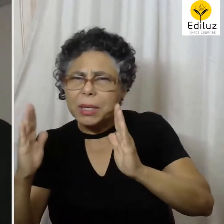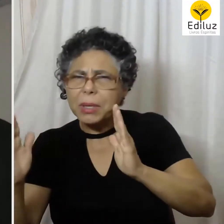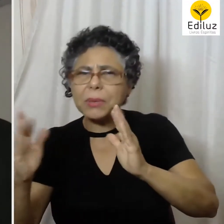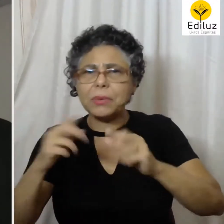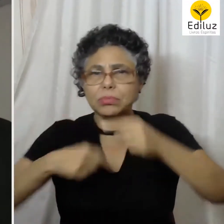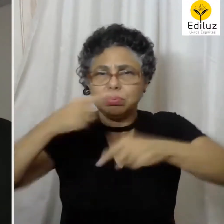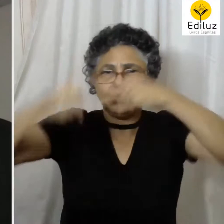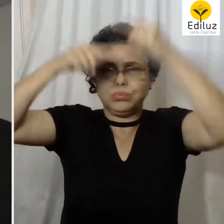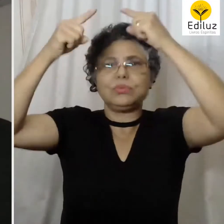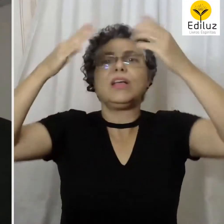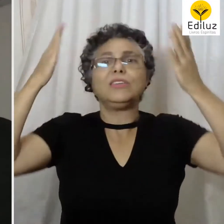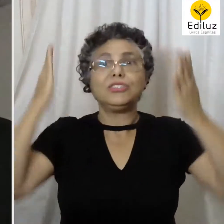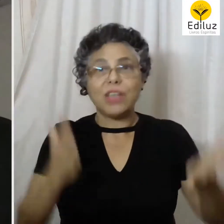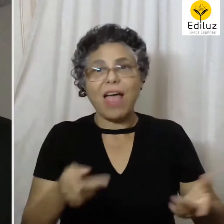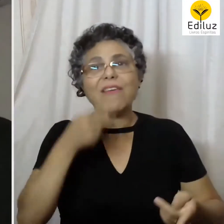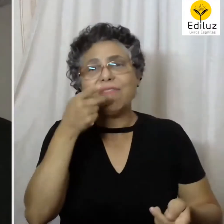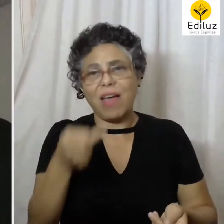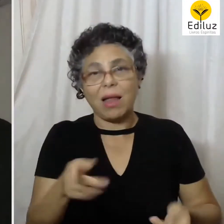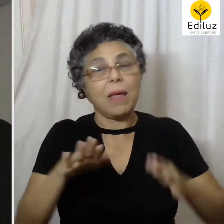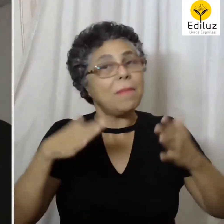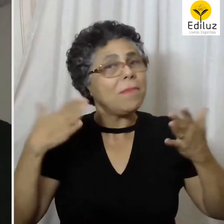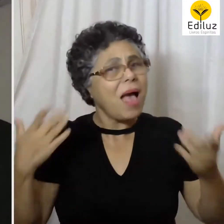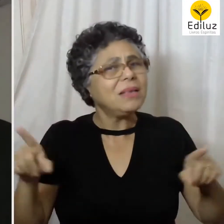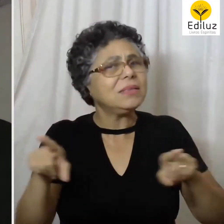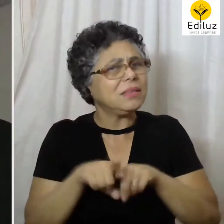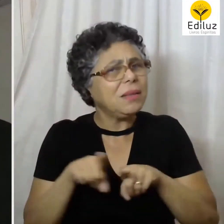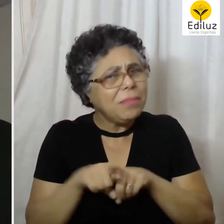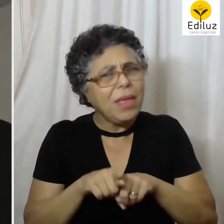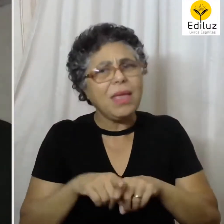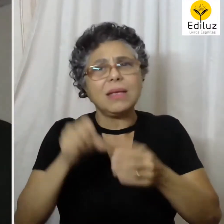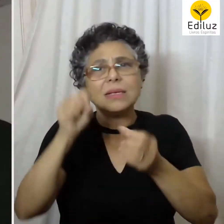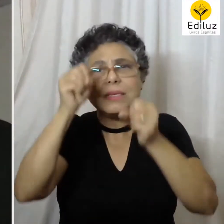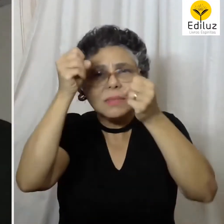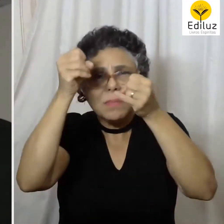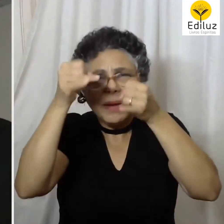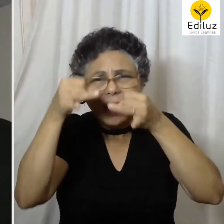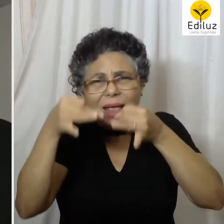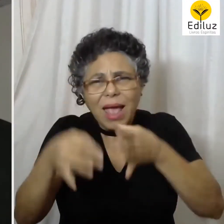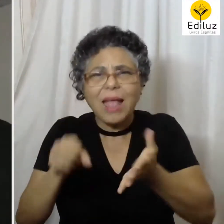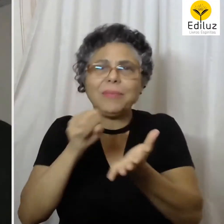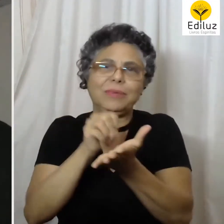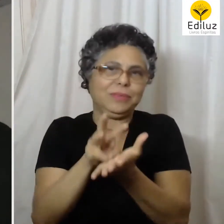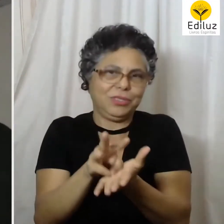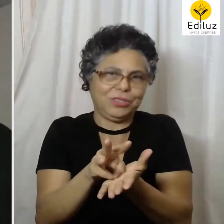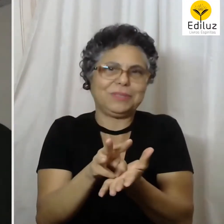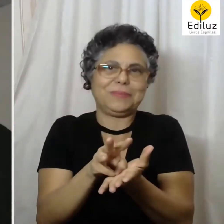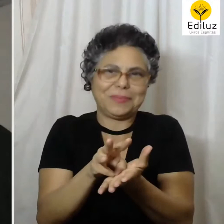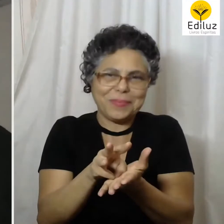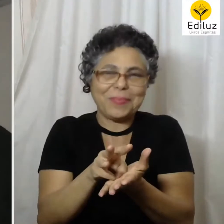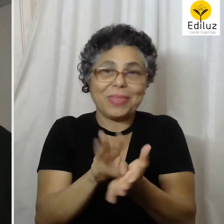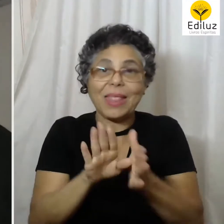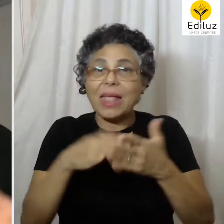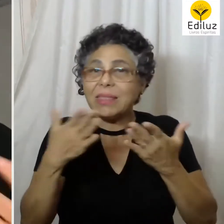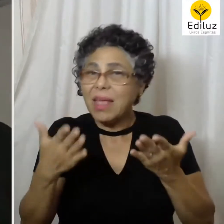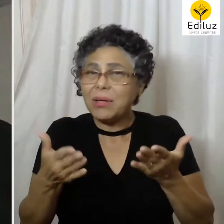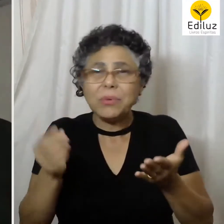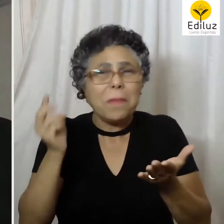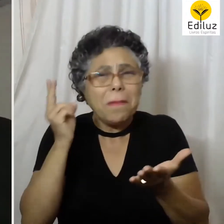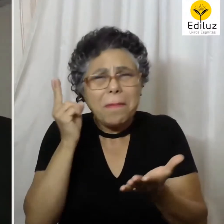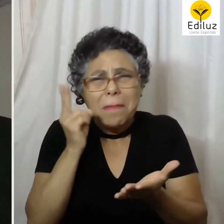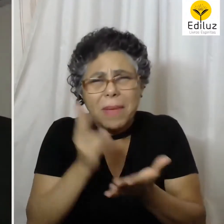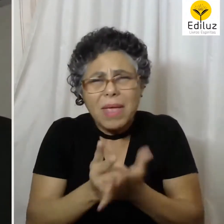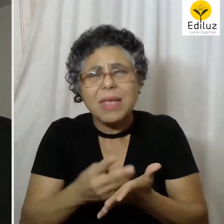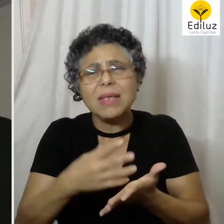regeneração, mas também é explicada pela doutrina espírita, né? Da mesma forma que todas